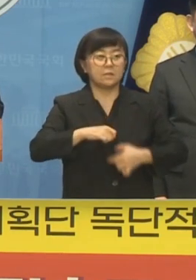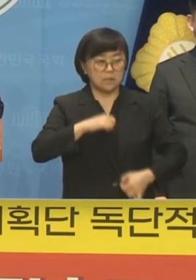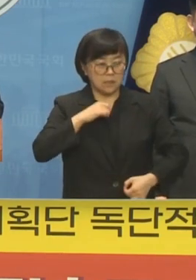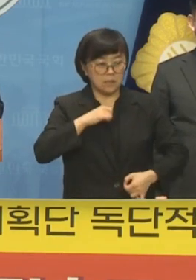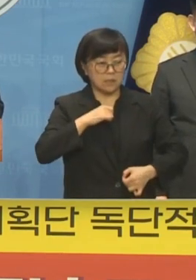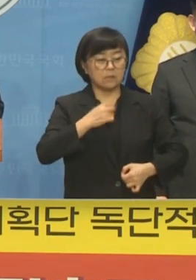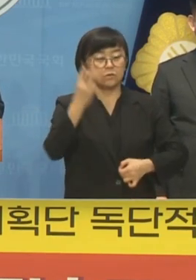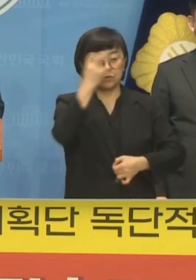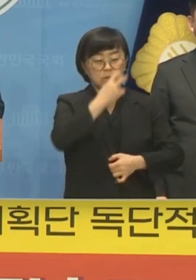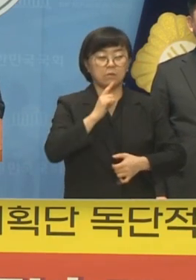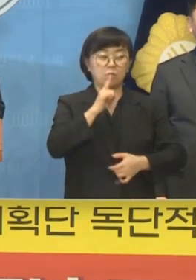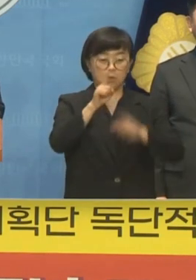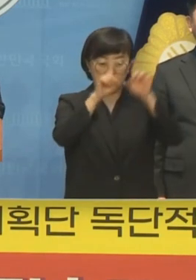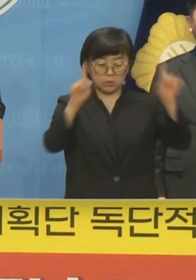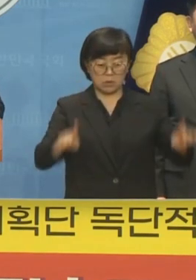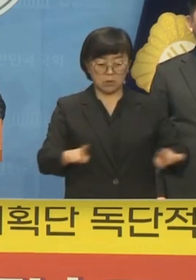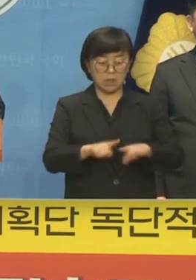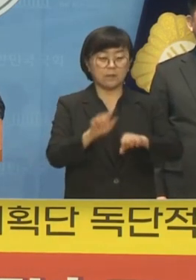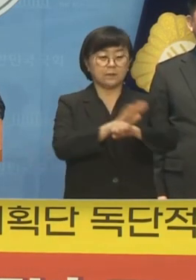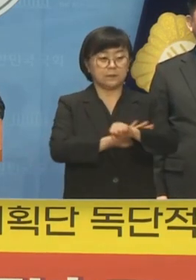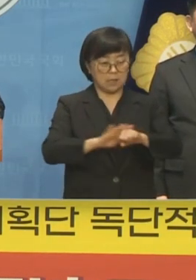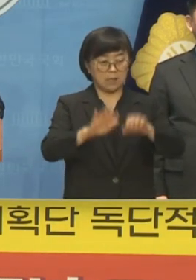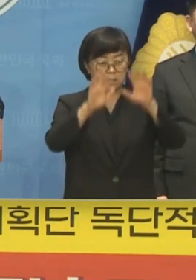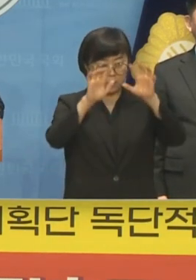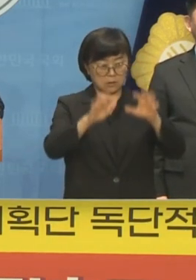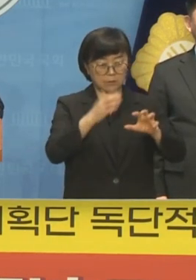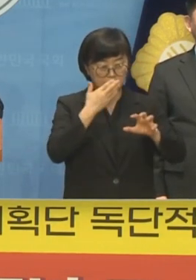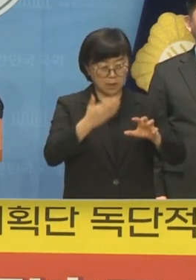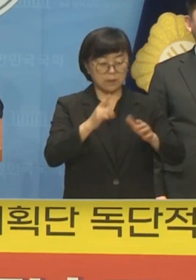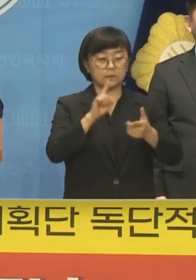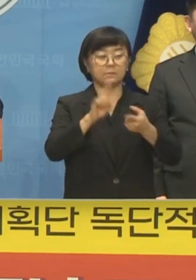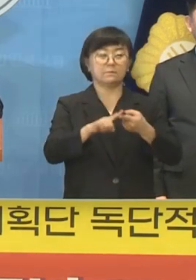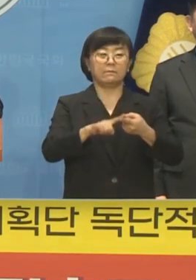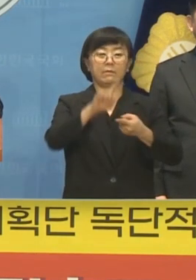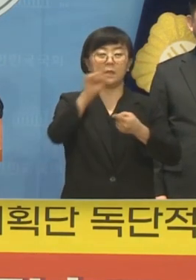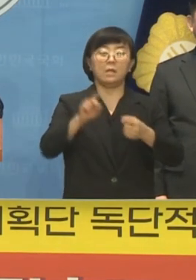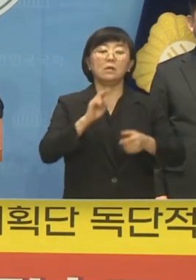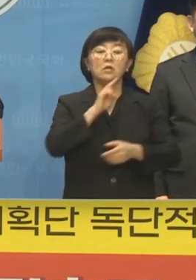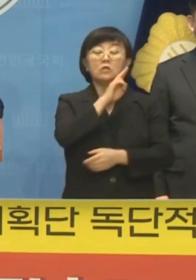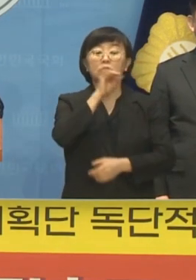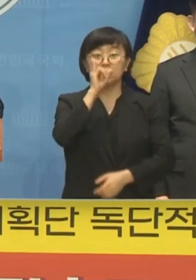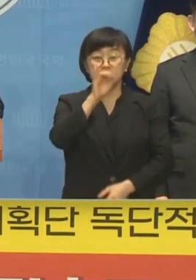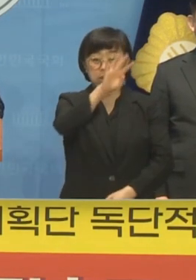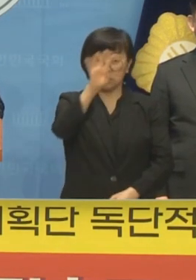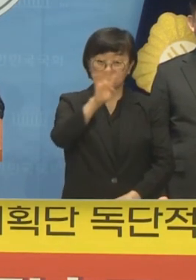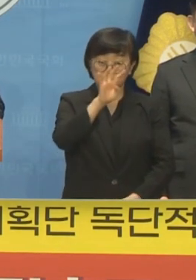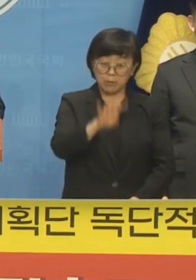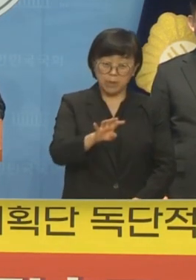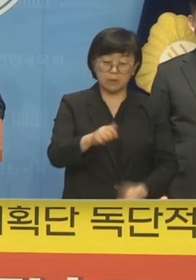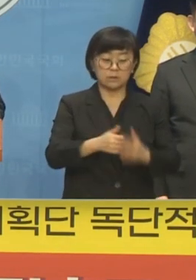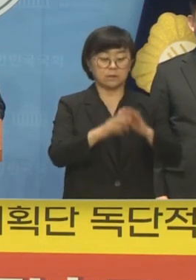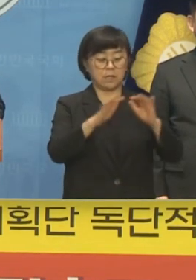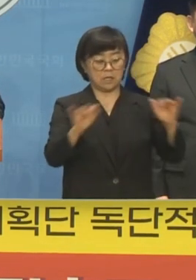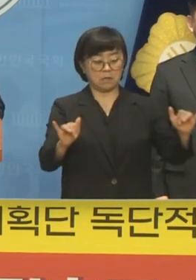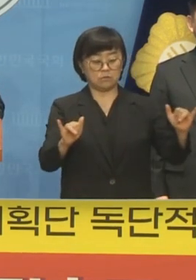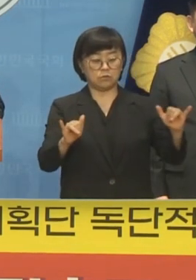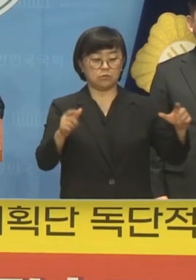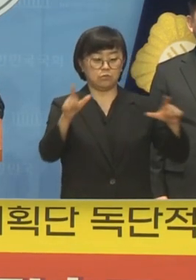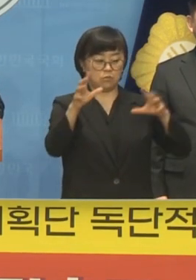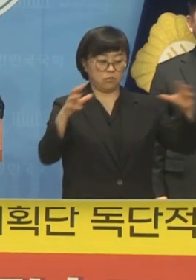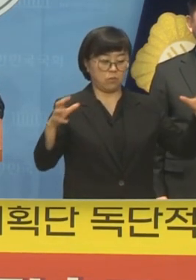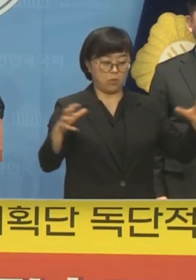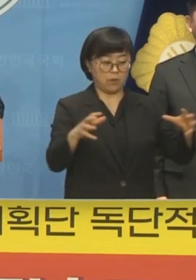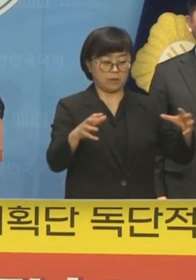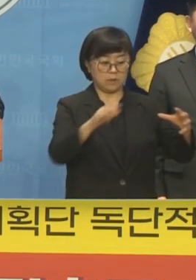진상조사 보고서가 제대로 작성될 수 있을지 의문시되는 인물들로 구성되어 있습니다.